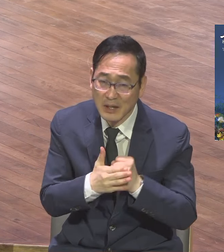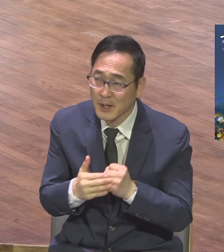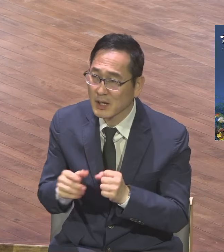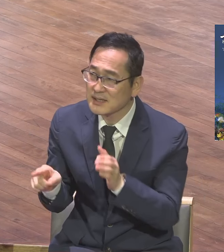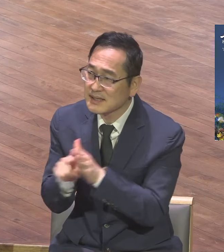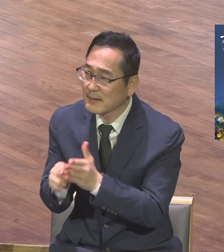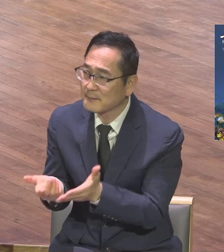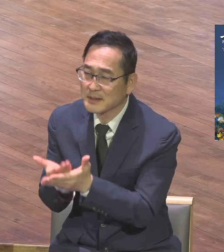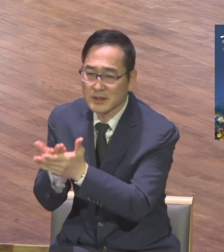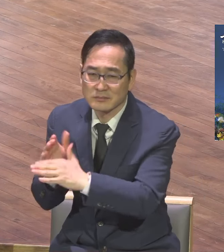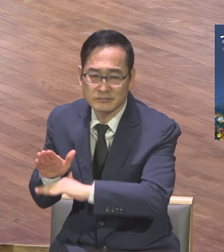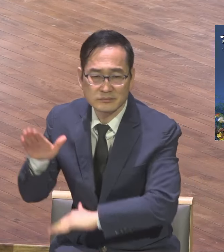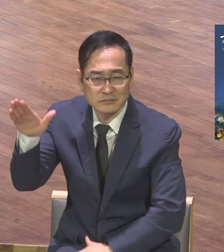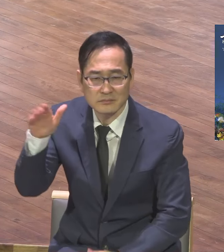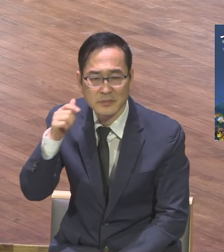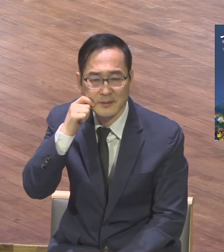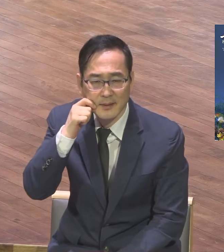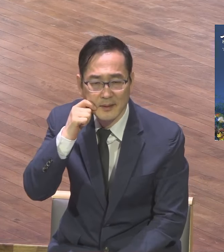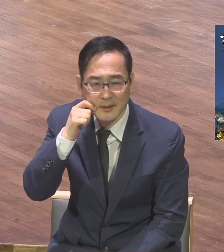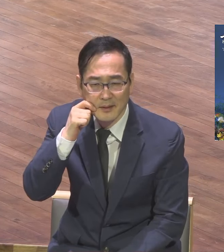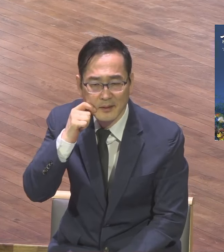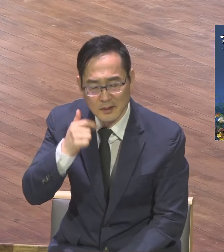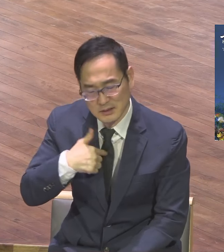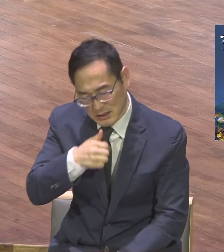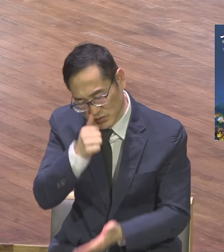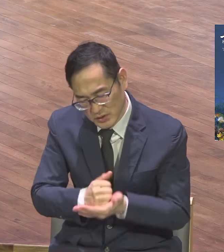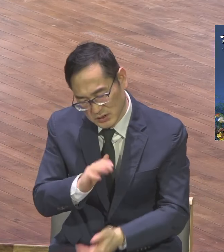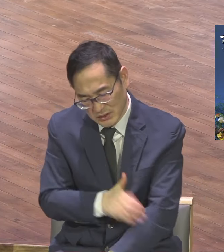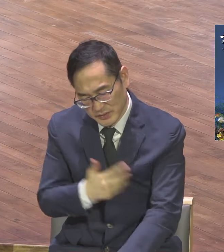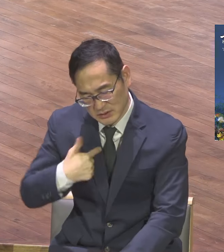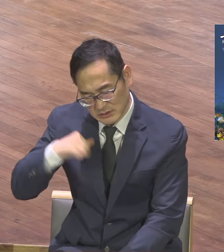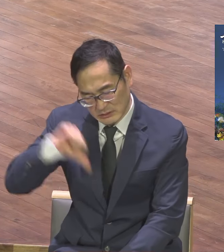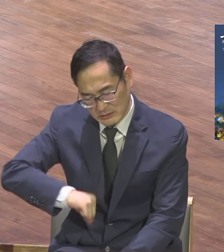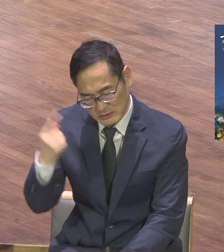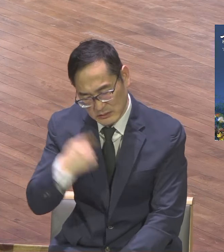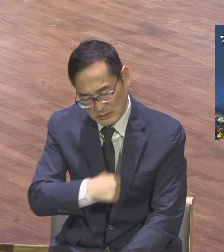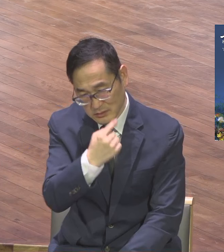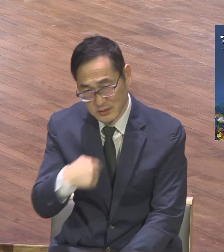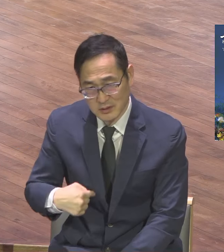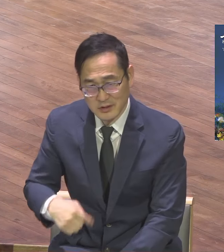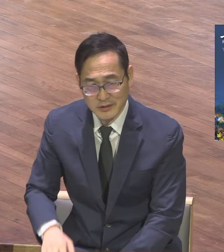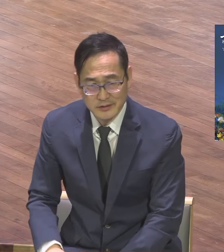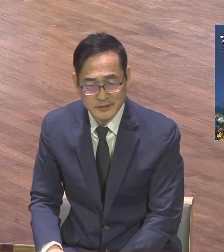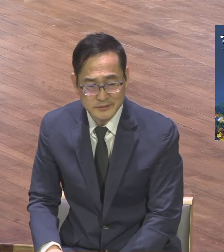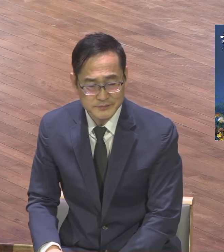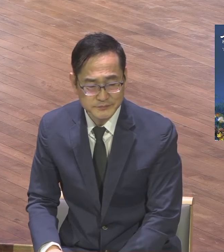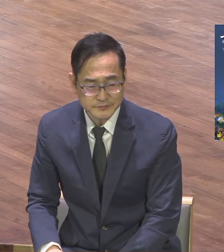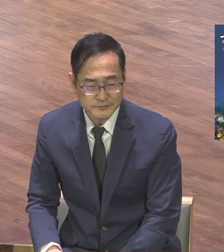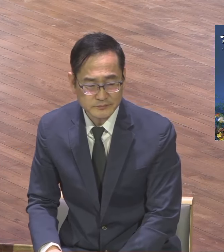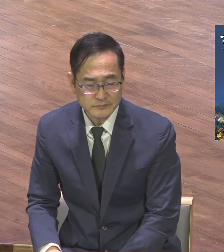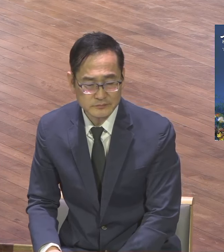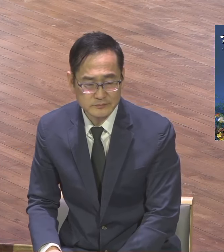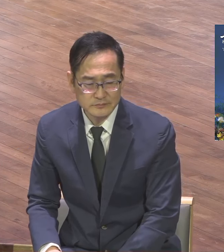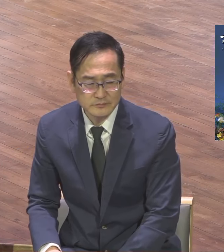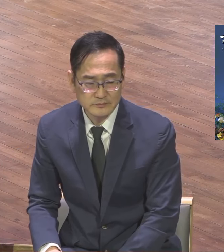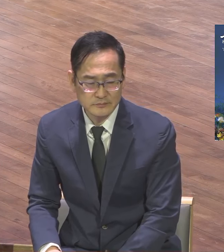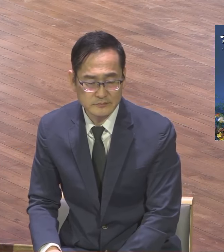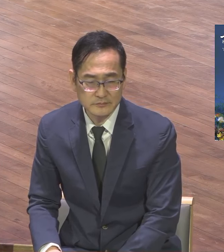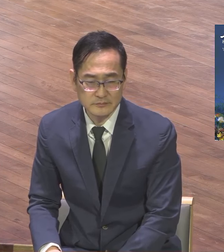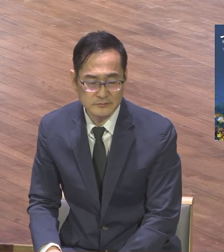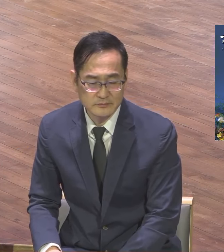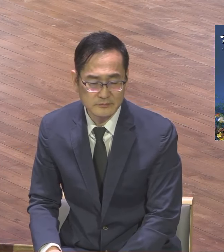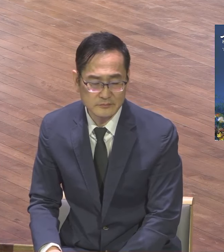걸려있어요. 그 정죄의식 때문에 그 처녀 때 실수함을 해서 잘못된 것